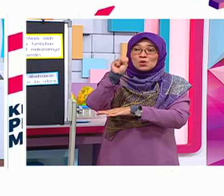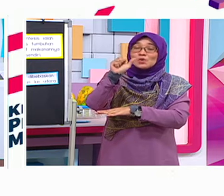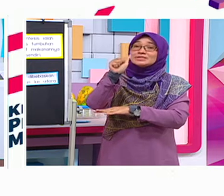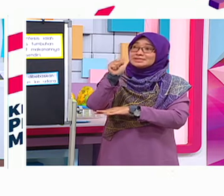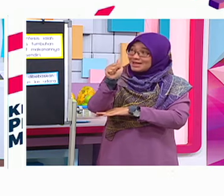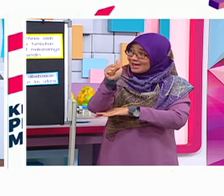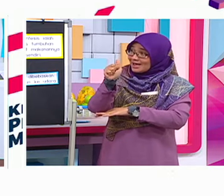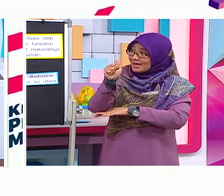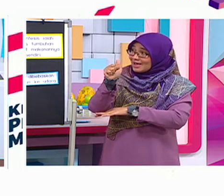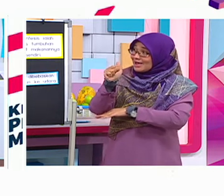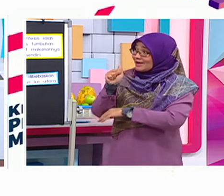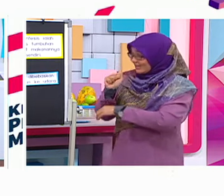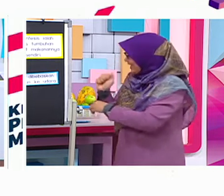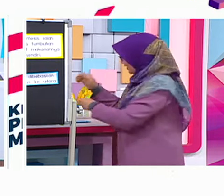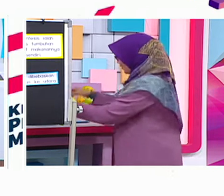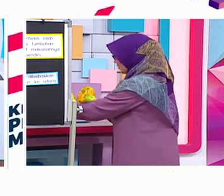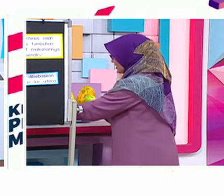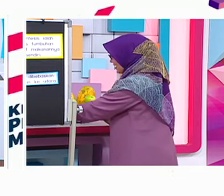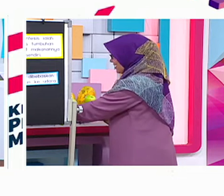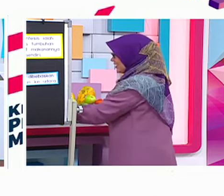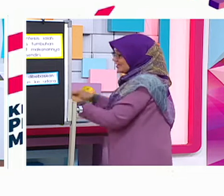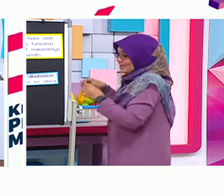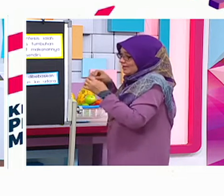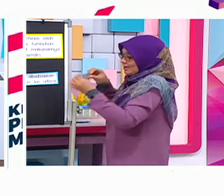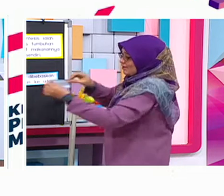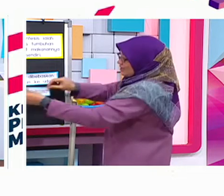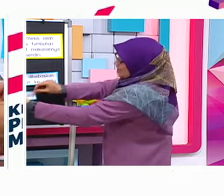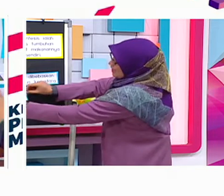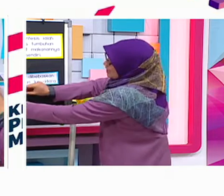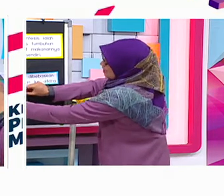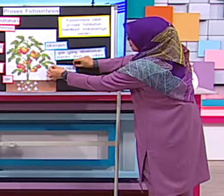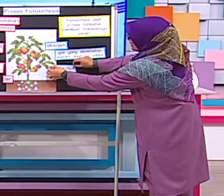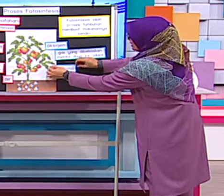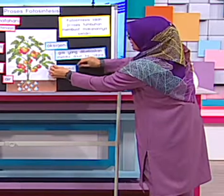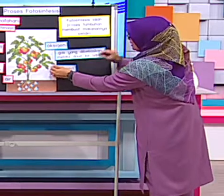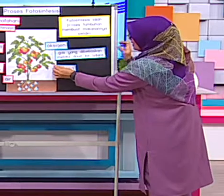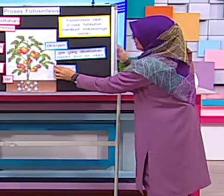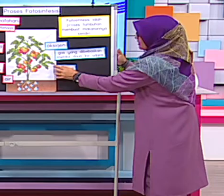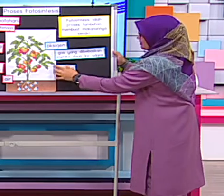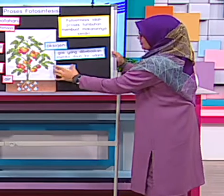kosa Aceh glukosa hooray Oke kosa